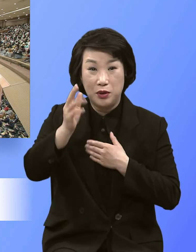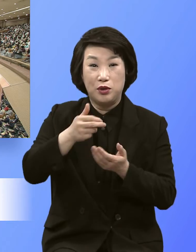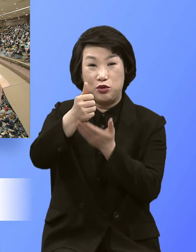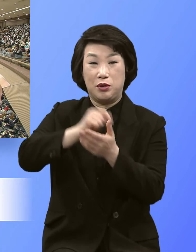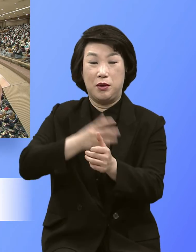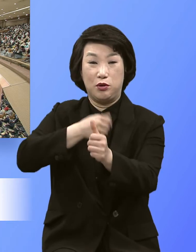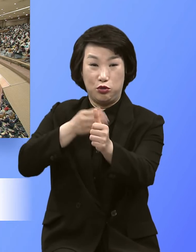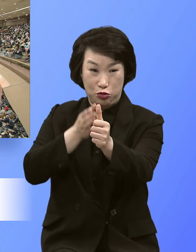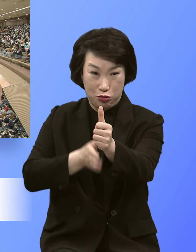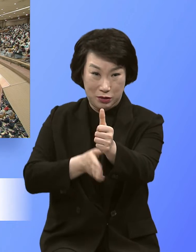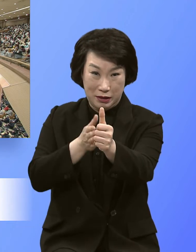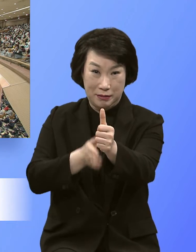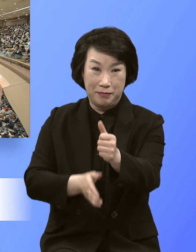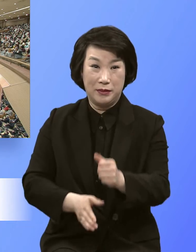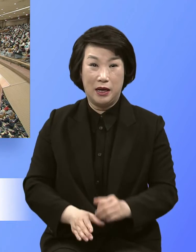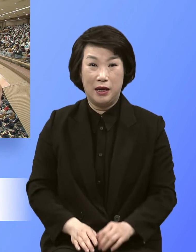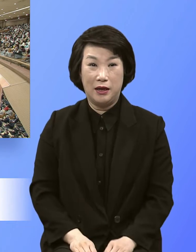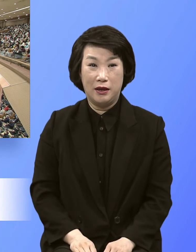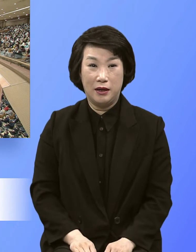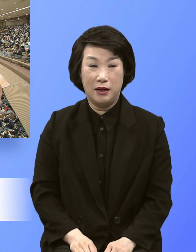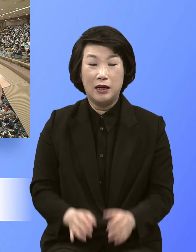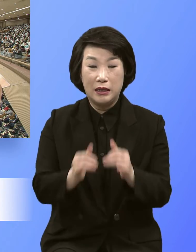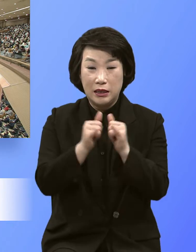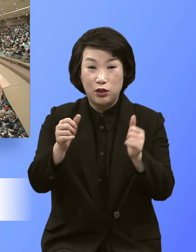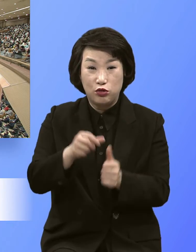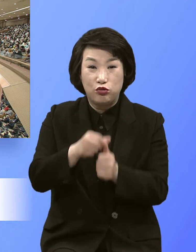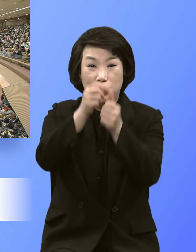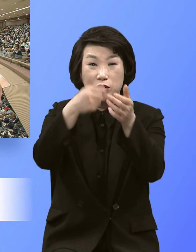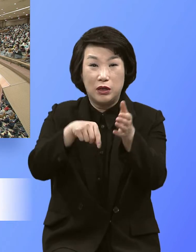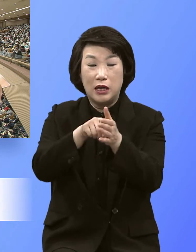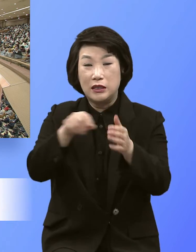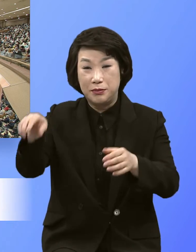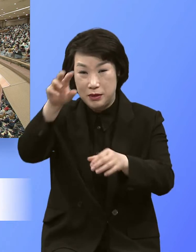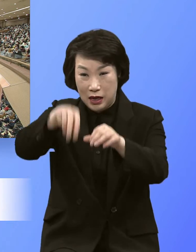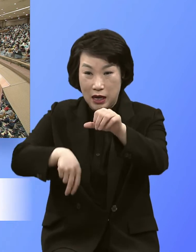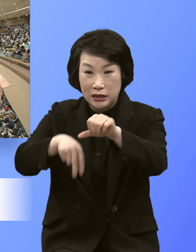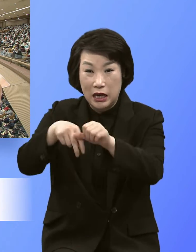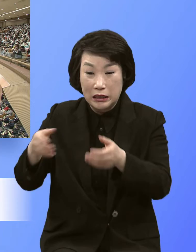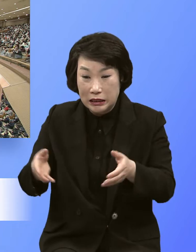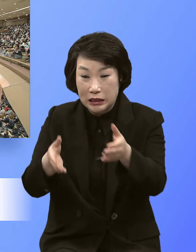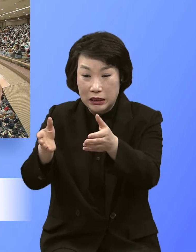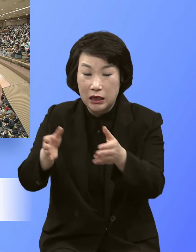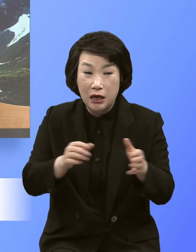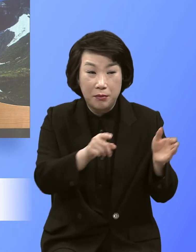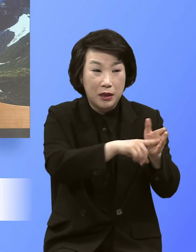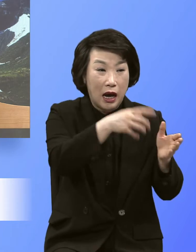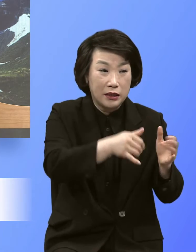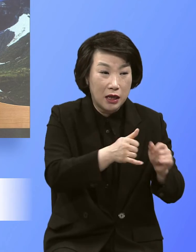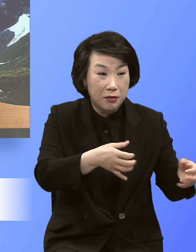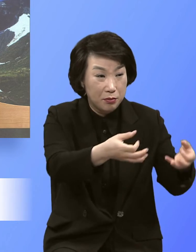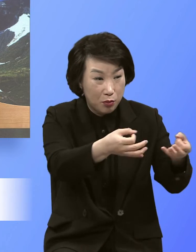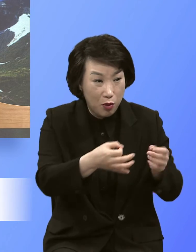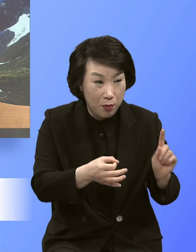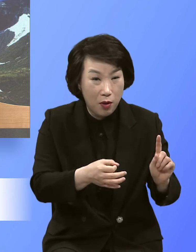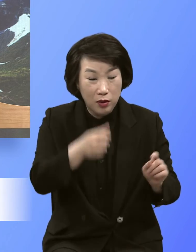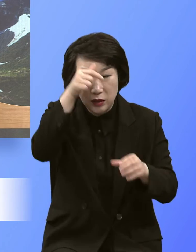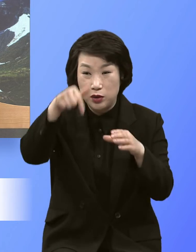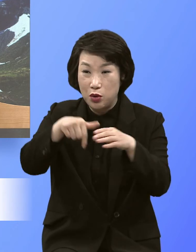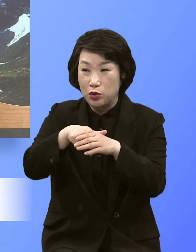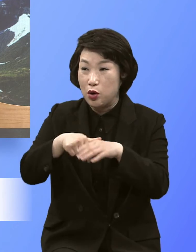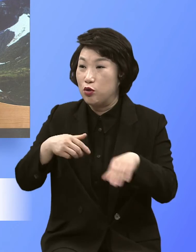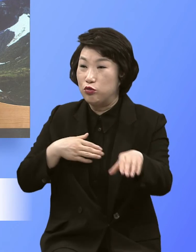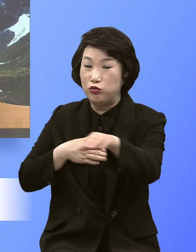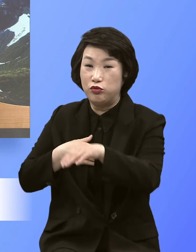이름으로 축원합니다. 인류 구원을 위한 십자가의 도가 세상 사람들에게는